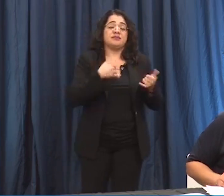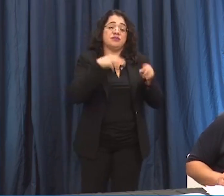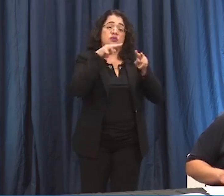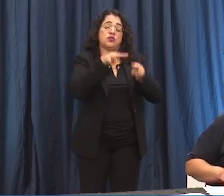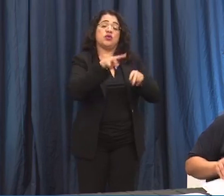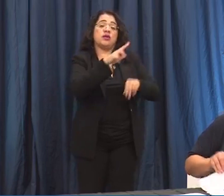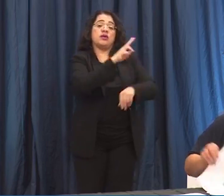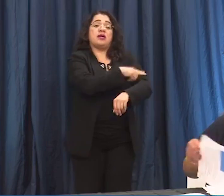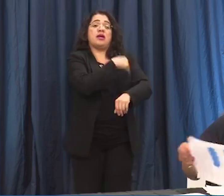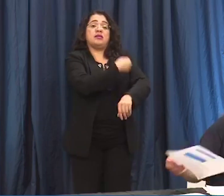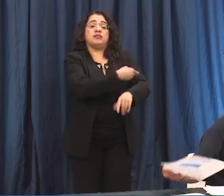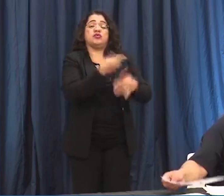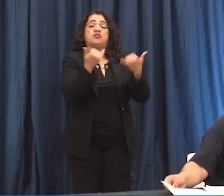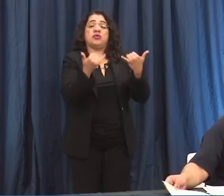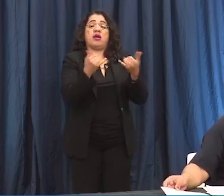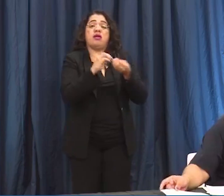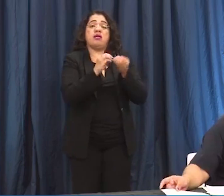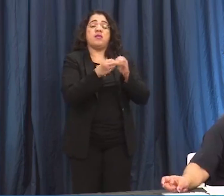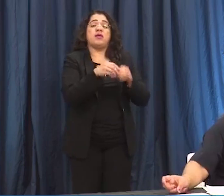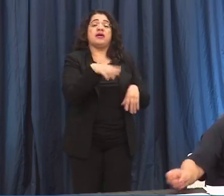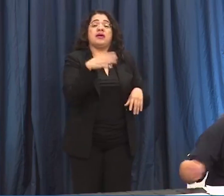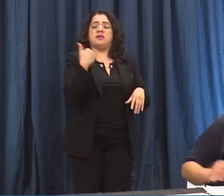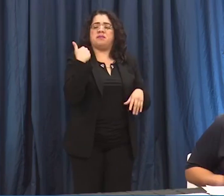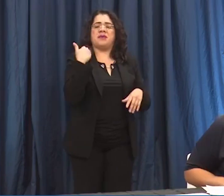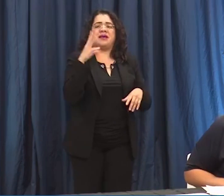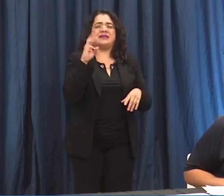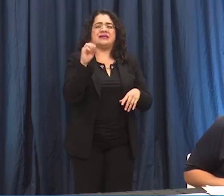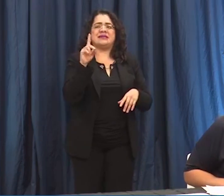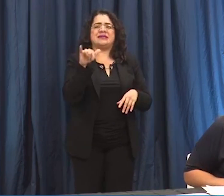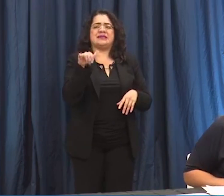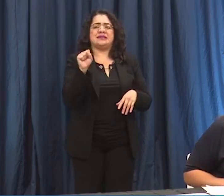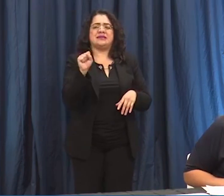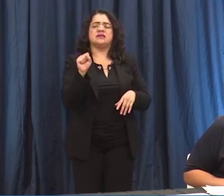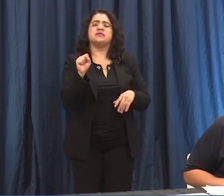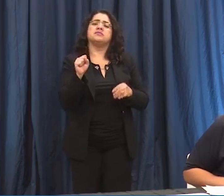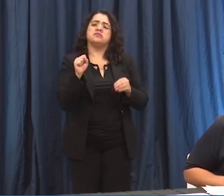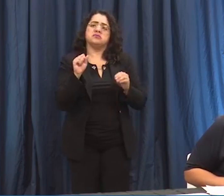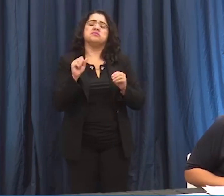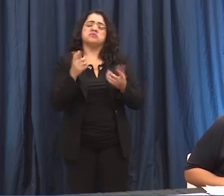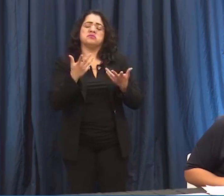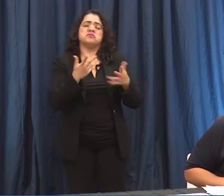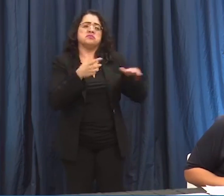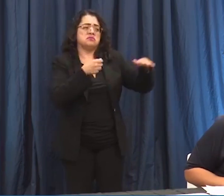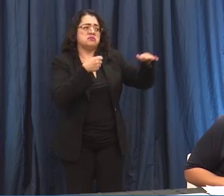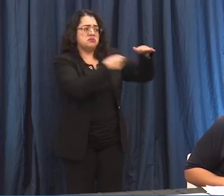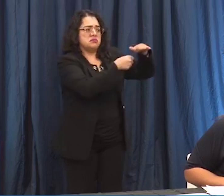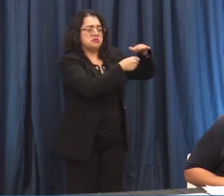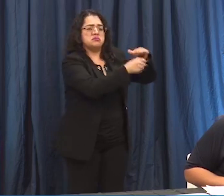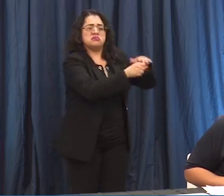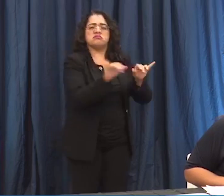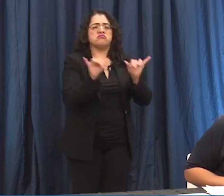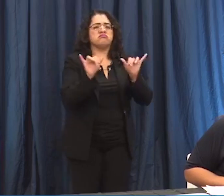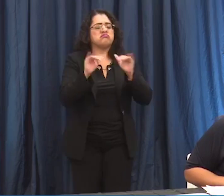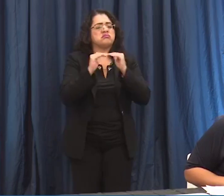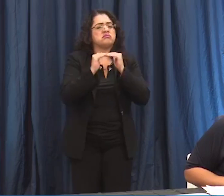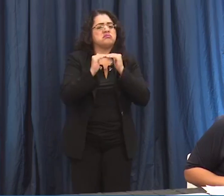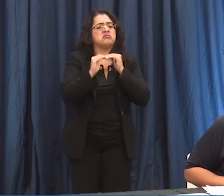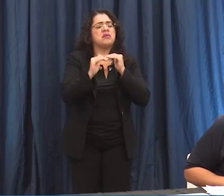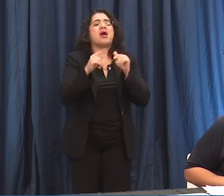hospitalización activa de los últimos 60 días, hemos visto un ligero aumento durante la última semana en el número